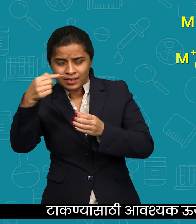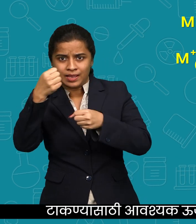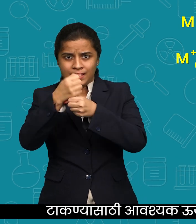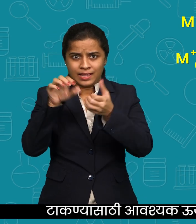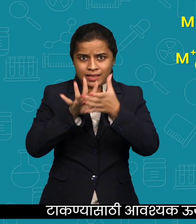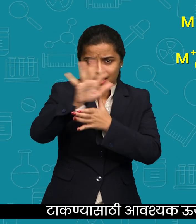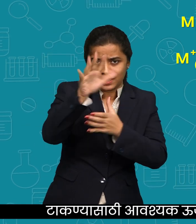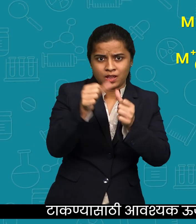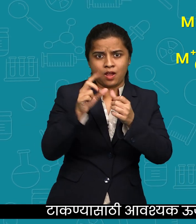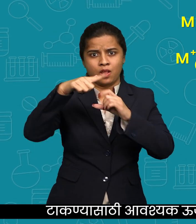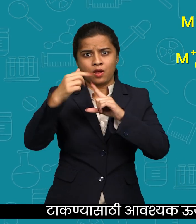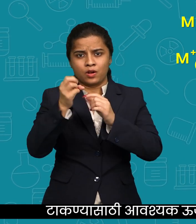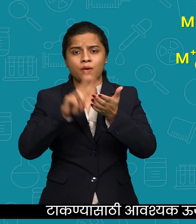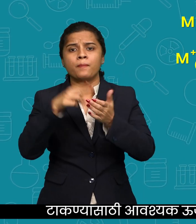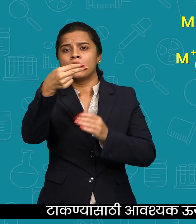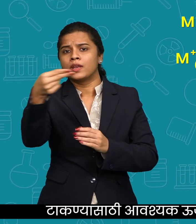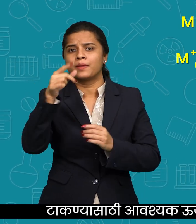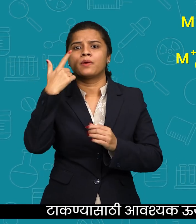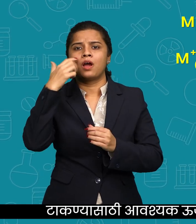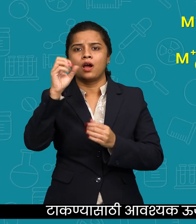ओळखली जाते.